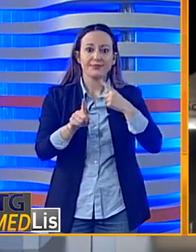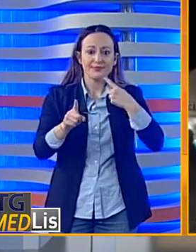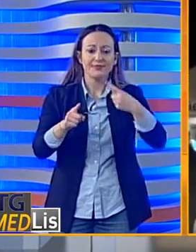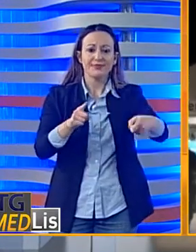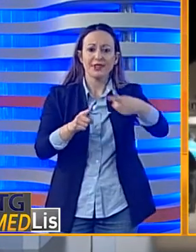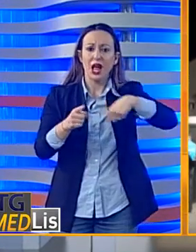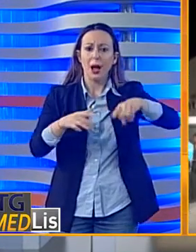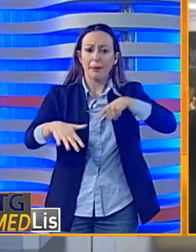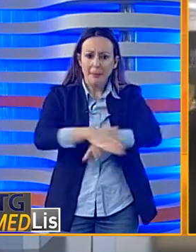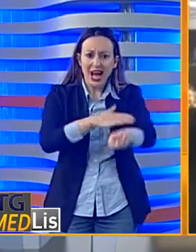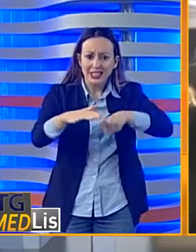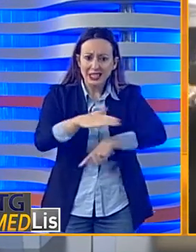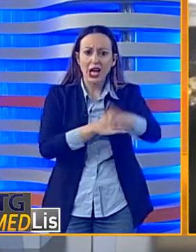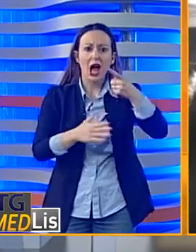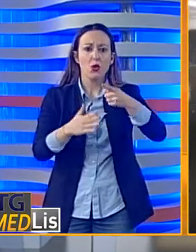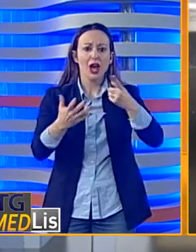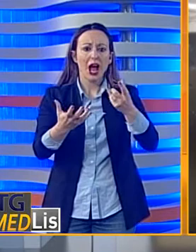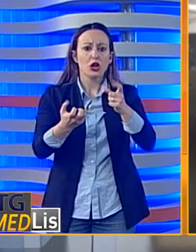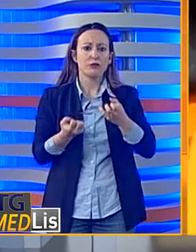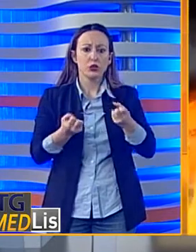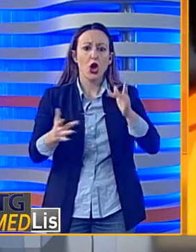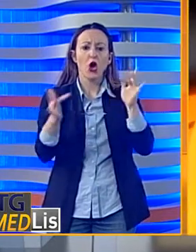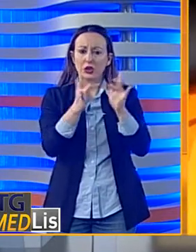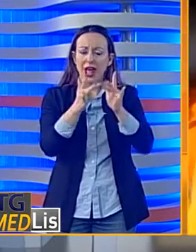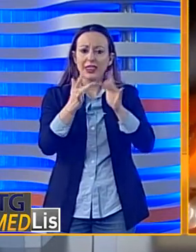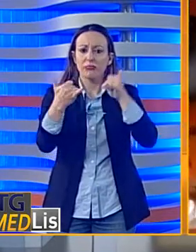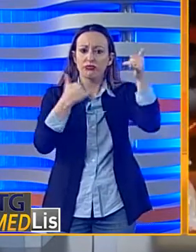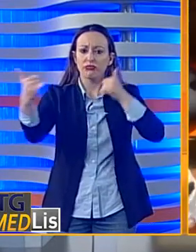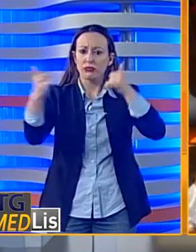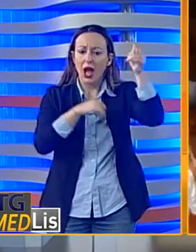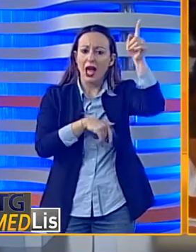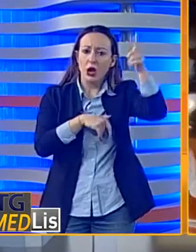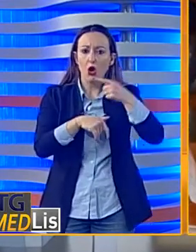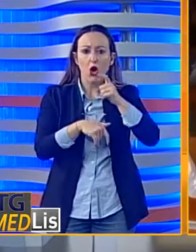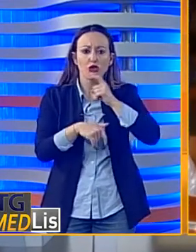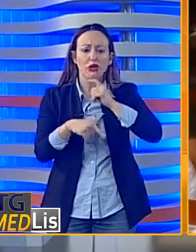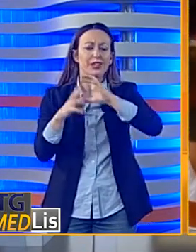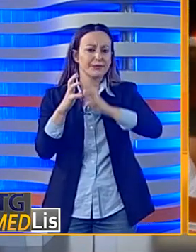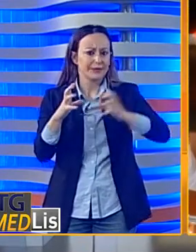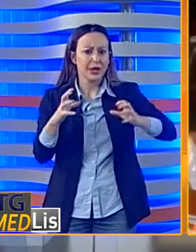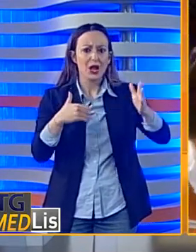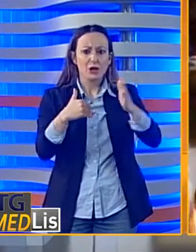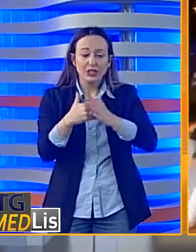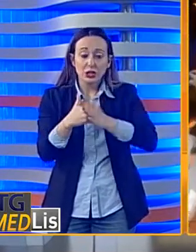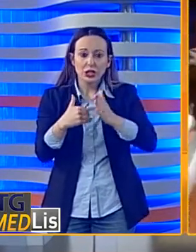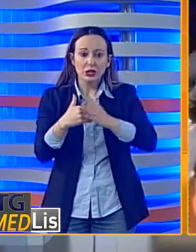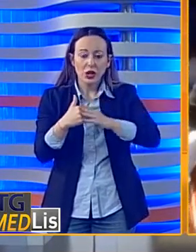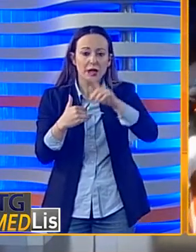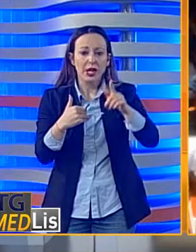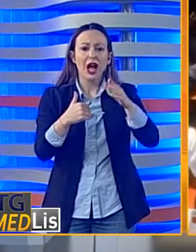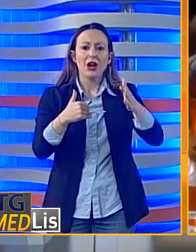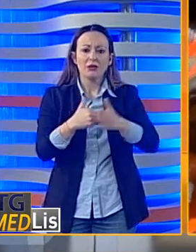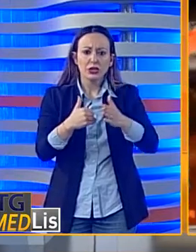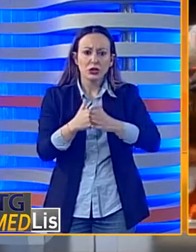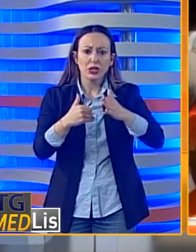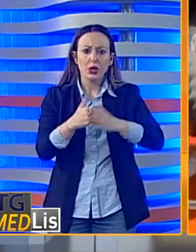presunta organizzazione criminale che trafficava in migranti avrebbe avuto contatti con soggetti ritenuti vicini